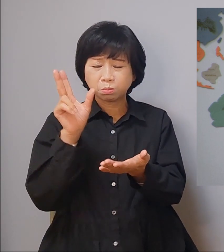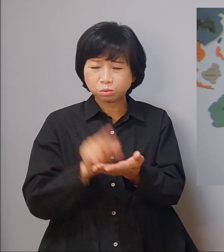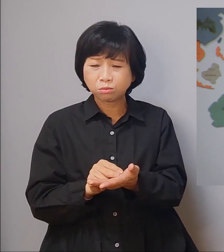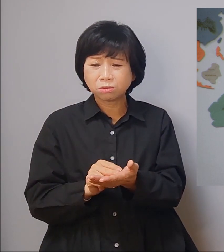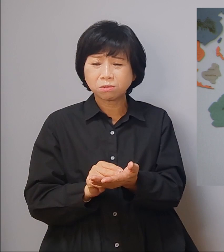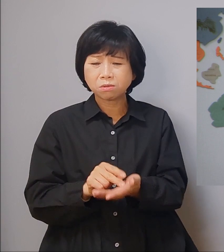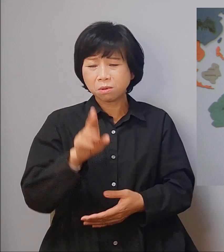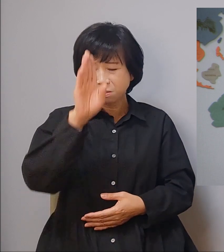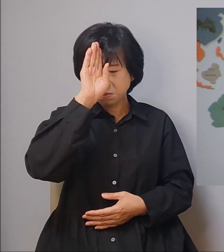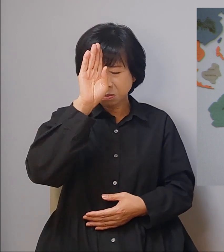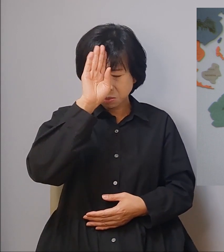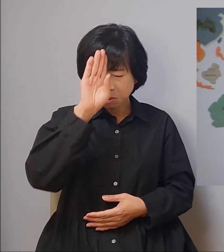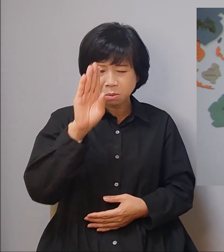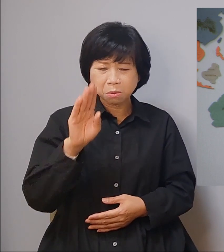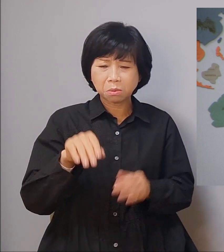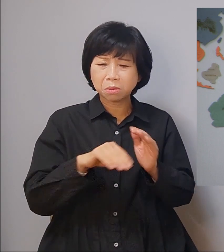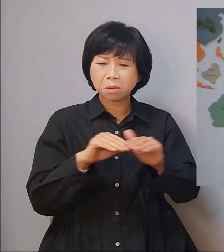않습니까?